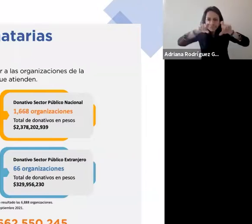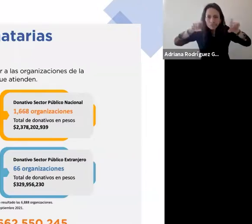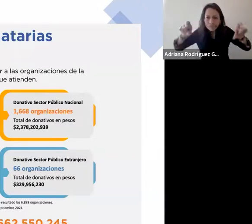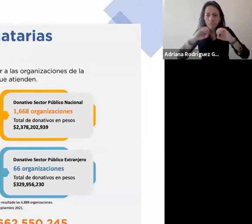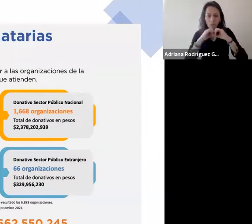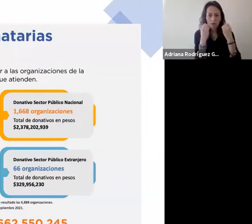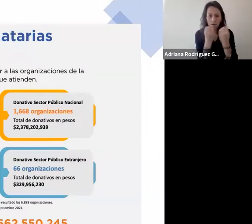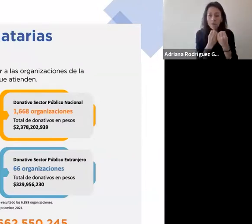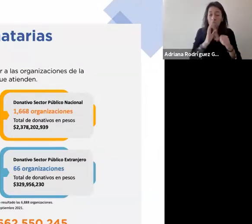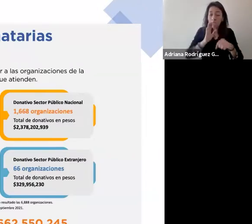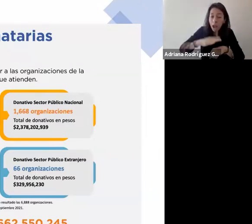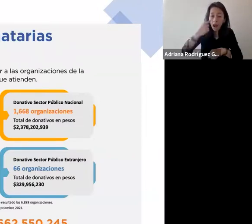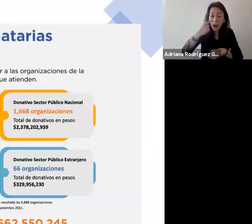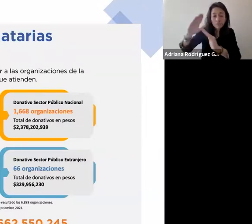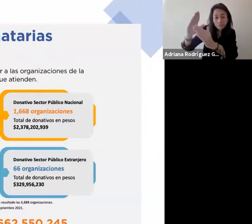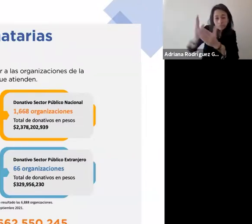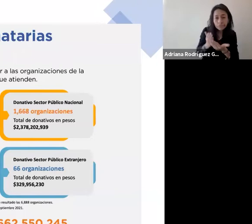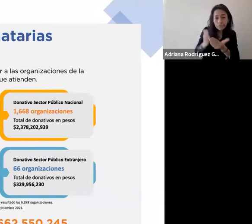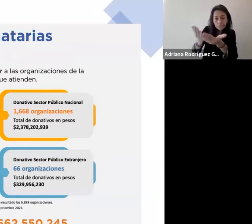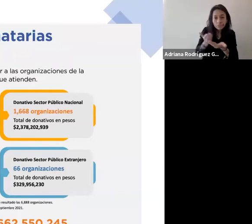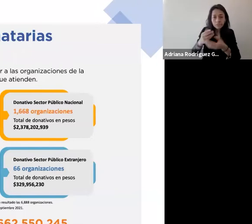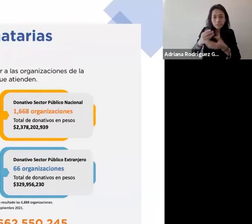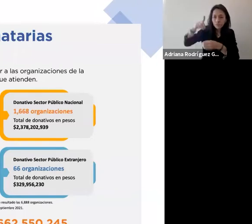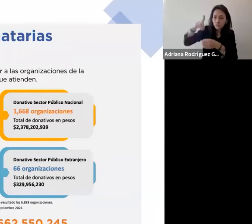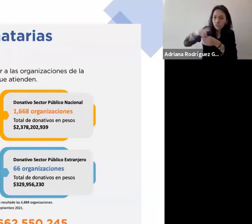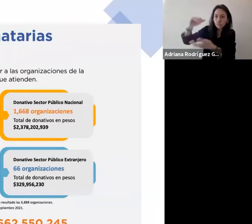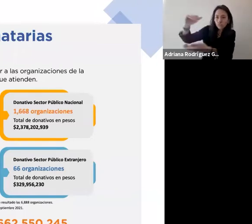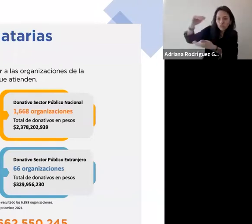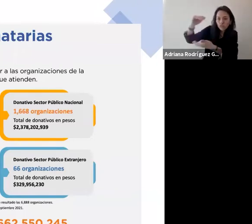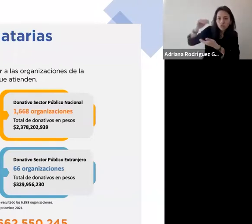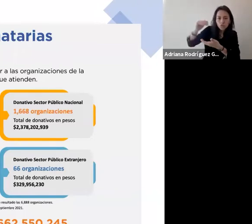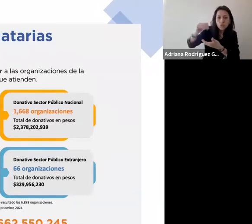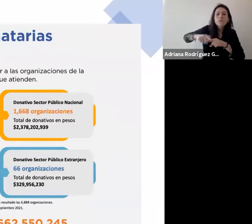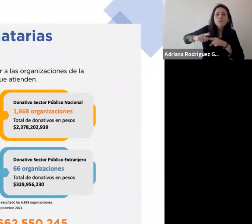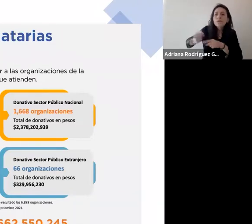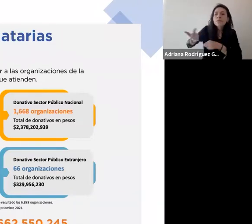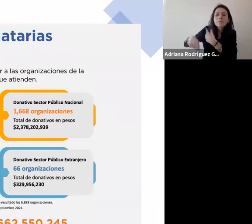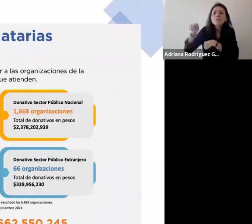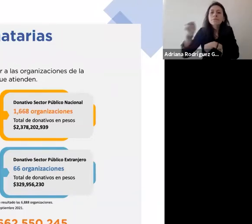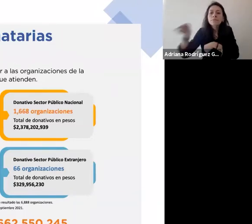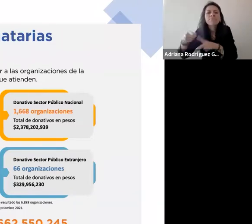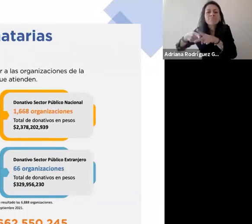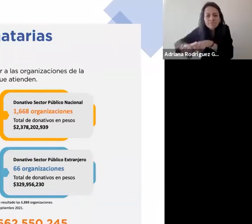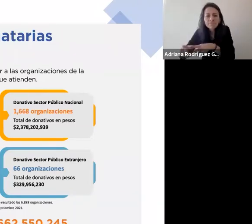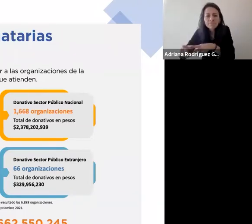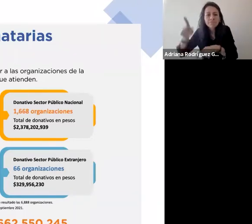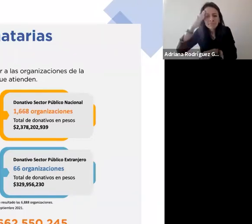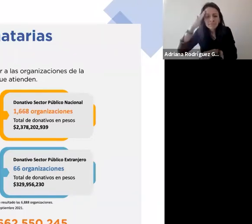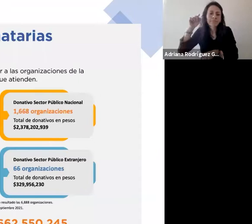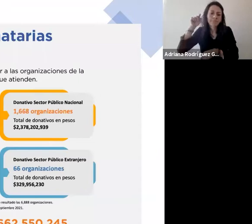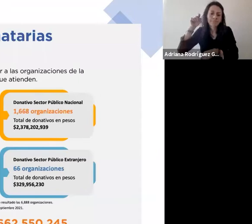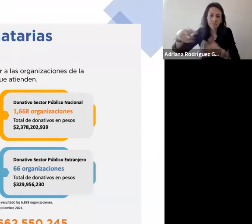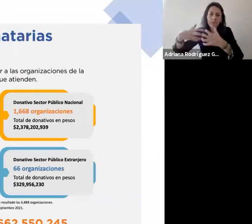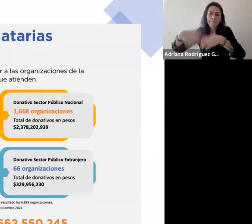organizaciones en el país son las personas morales, ¿no? Son las que más dan y a